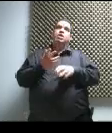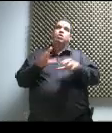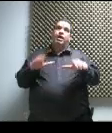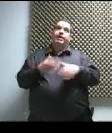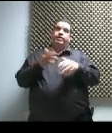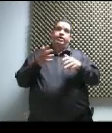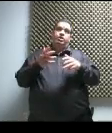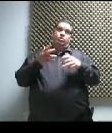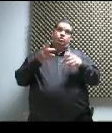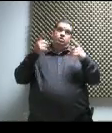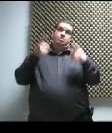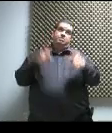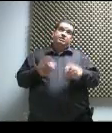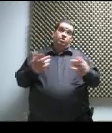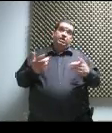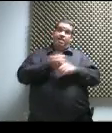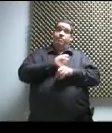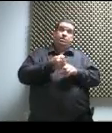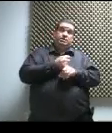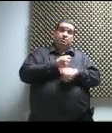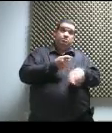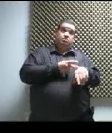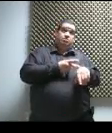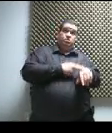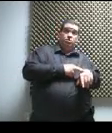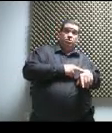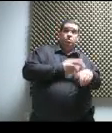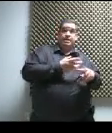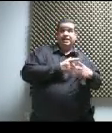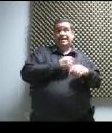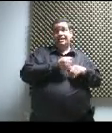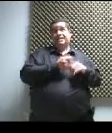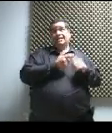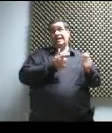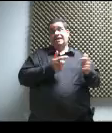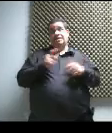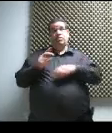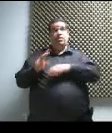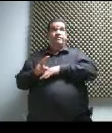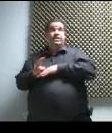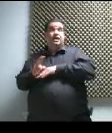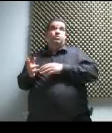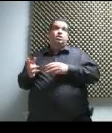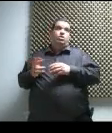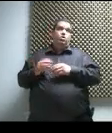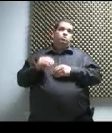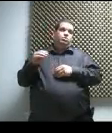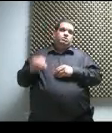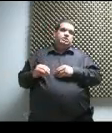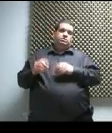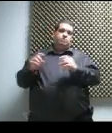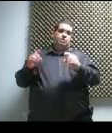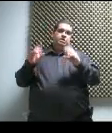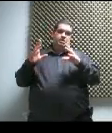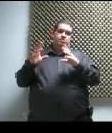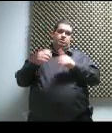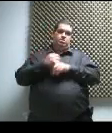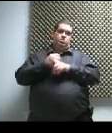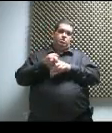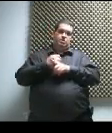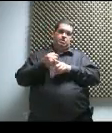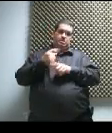violencia directa, creo que nos preocupa también. En Vieques, en Puerto Rico, acá en la isla, en todos lados. Bueno, las estadísticas en Vieques son graves sobre la cuestión de la violencia,